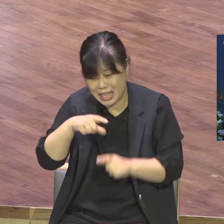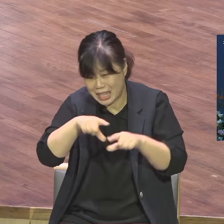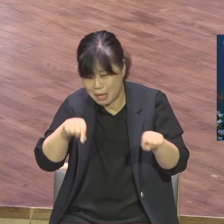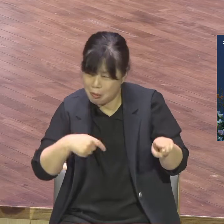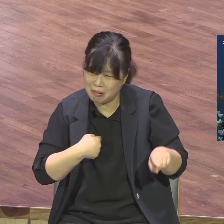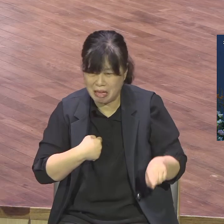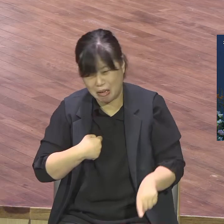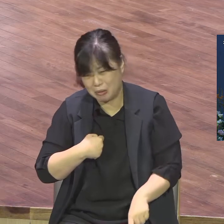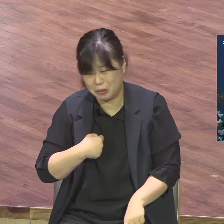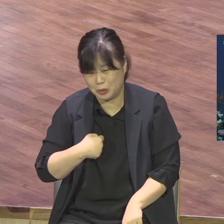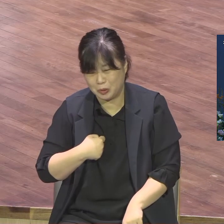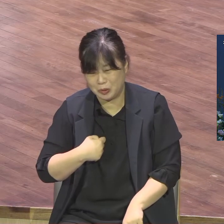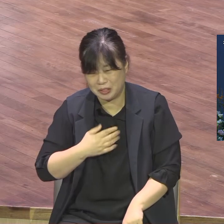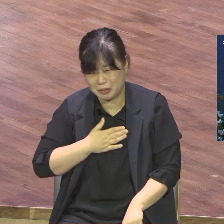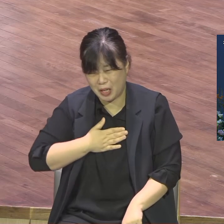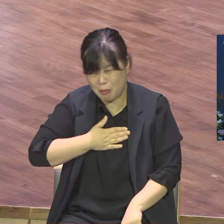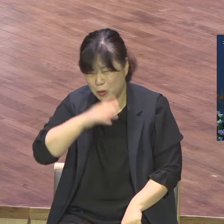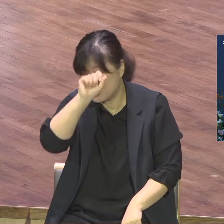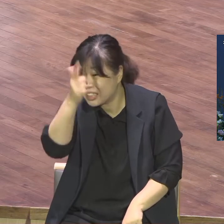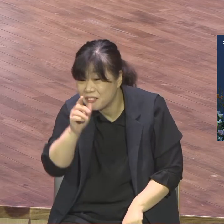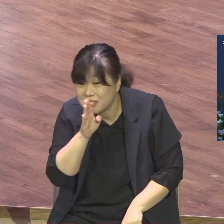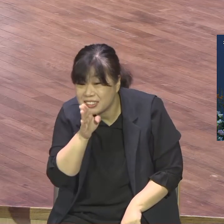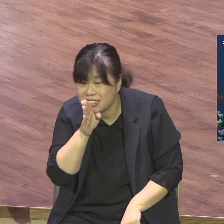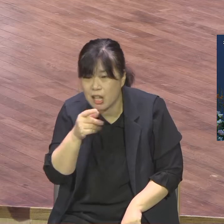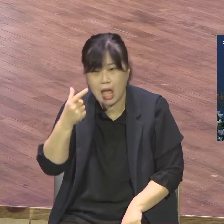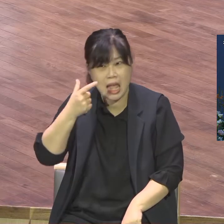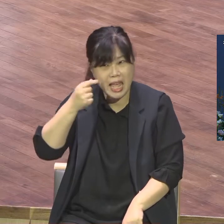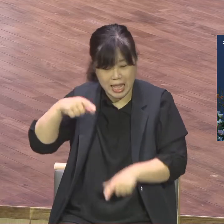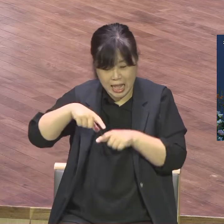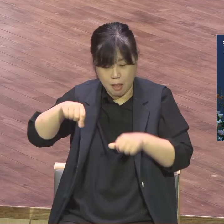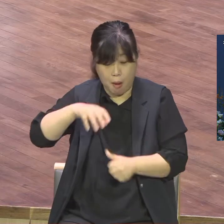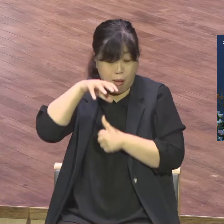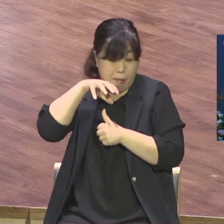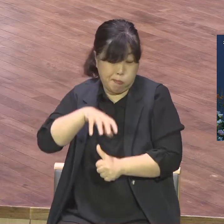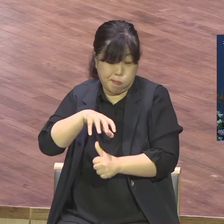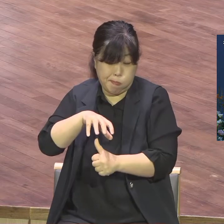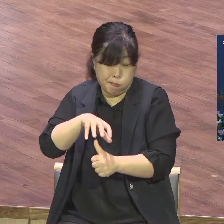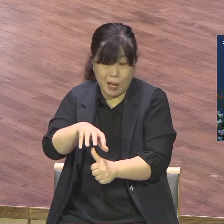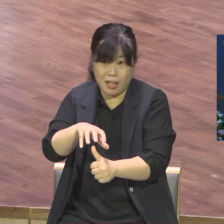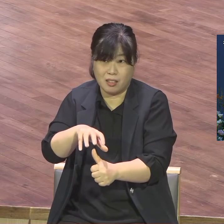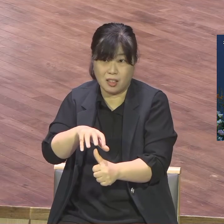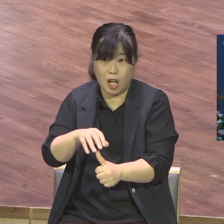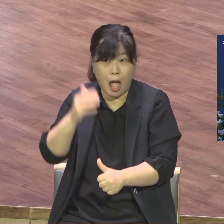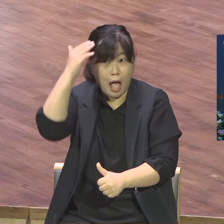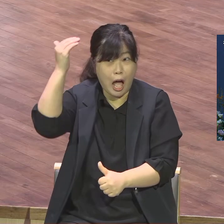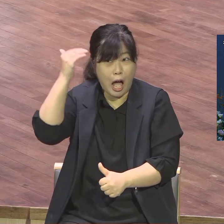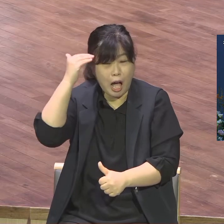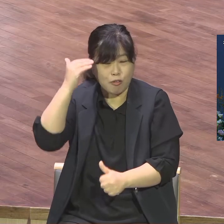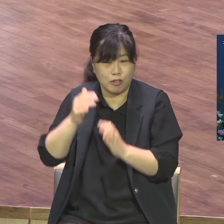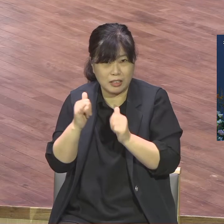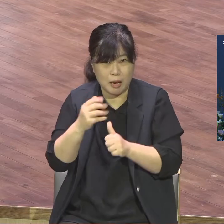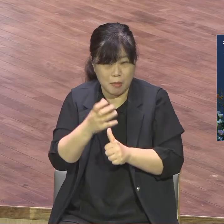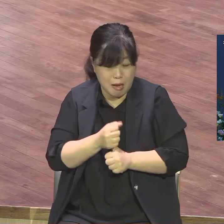이미지 그렇죠. 그런데 이 하나님의 선택받은 선민 이스라엘이 이걸 못 깨닫으니까 얼마나 고생한 줄